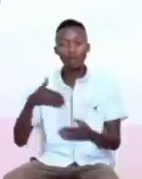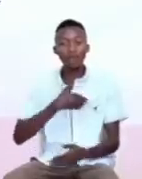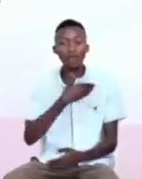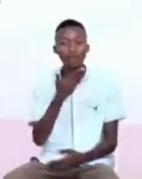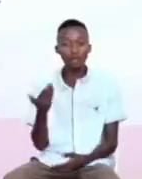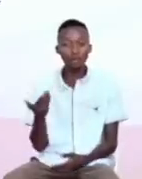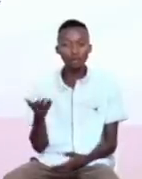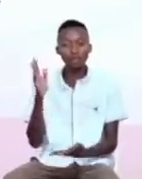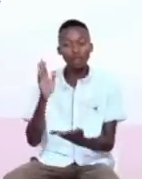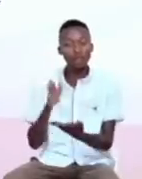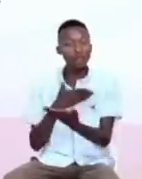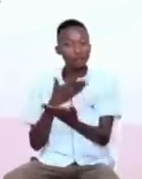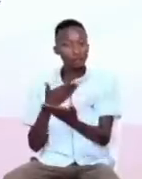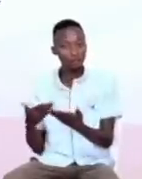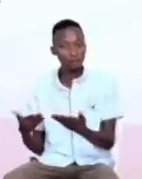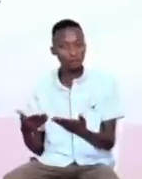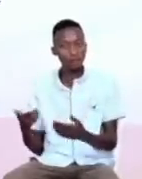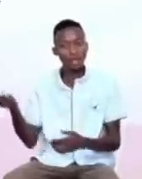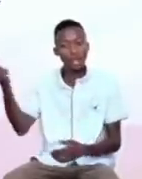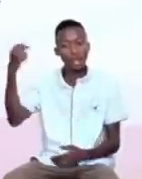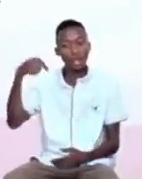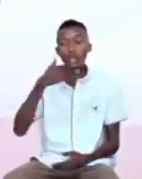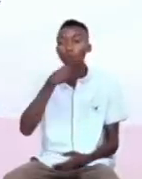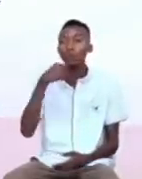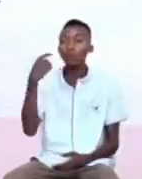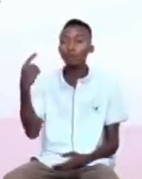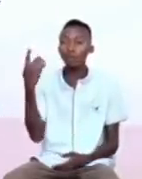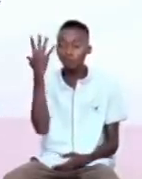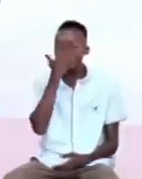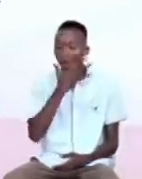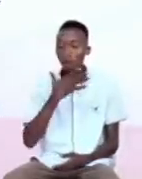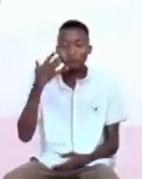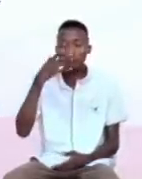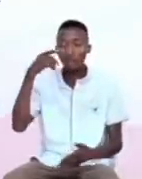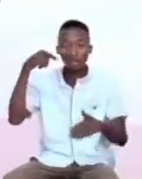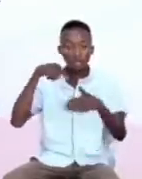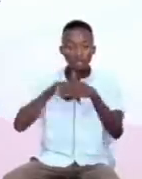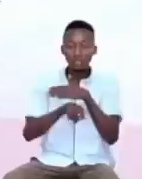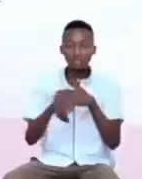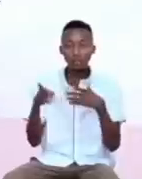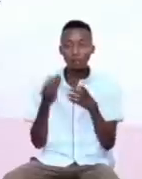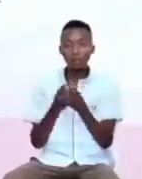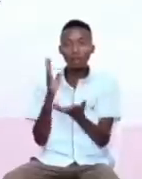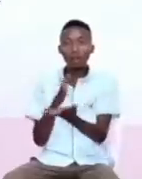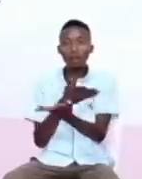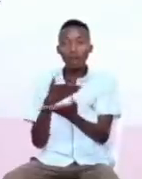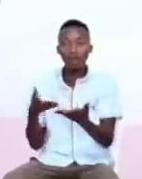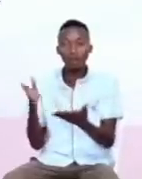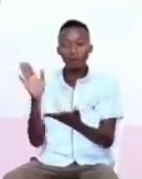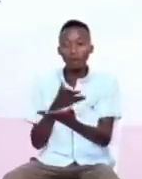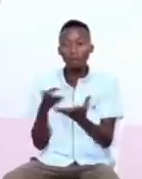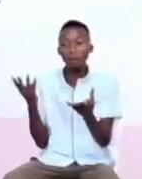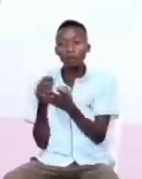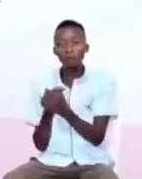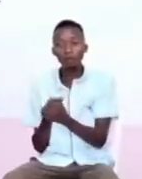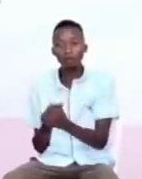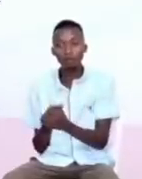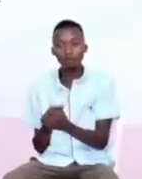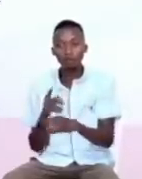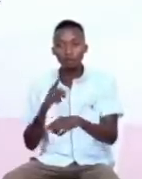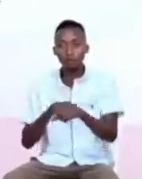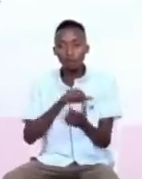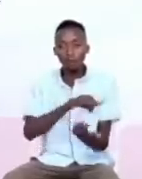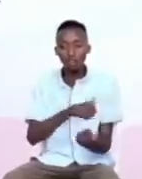ikaanza kupiga machi. Akaja bwana mmoja mlevi. Chakari kabisa. Naye akajiunga na kwaya. Anapiga machi. Piga machi saa ya